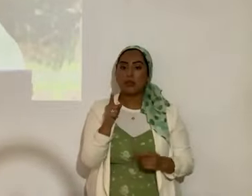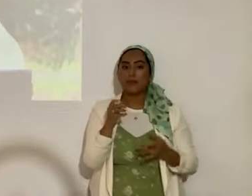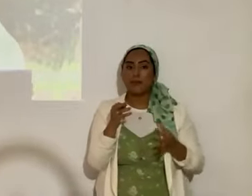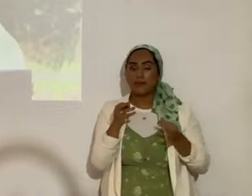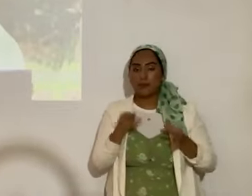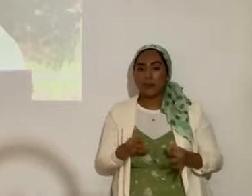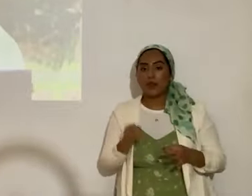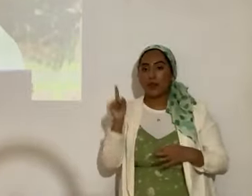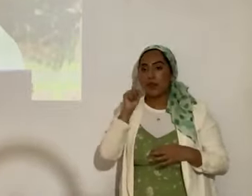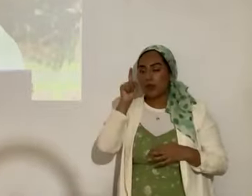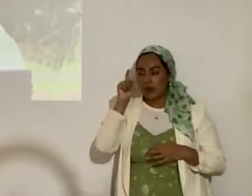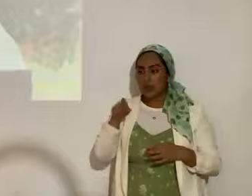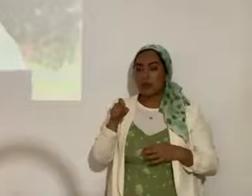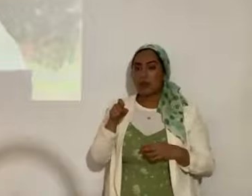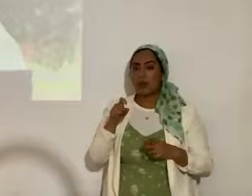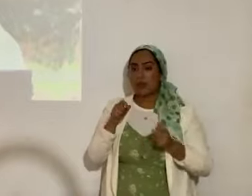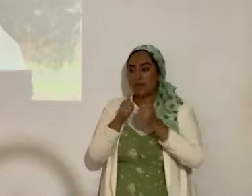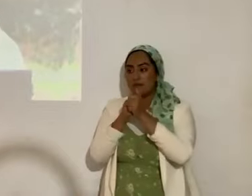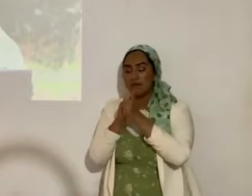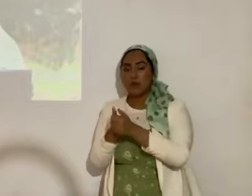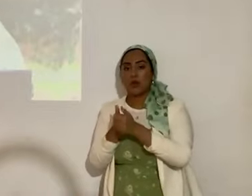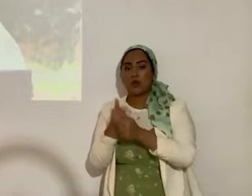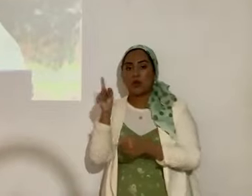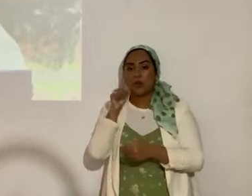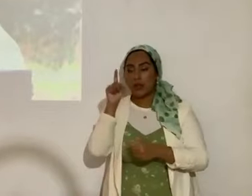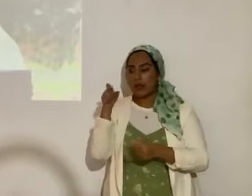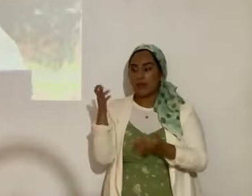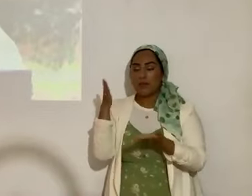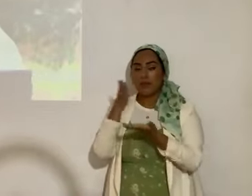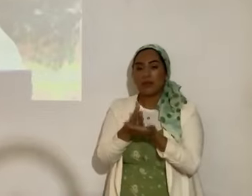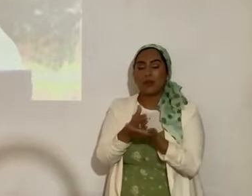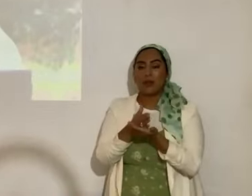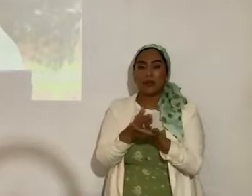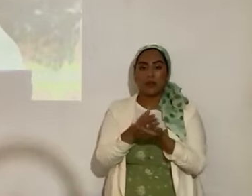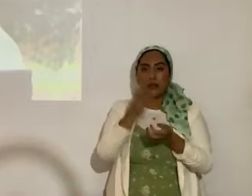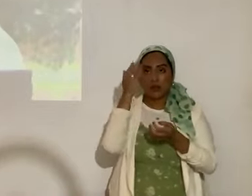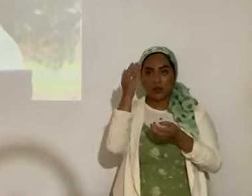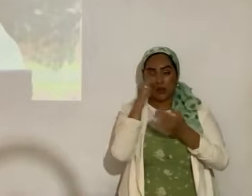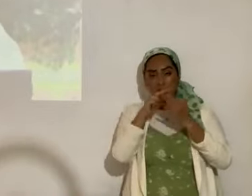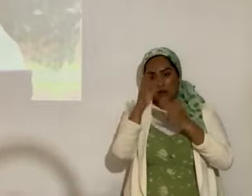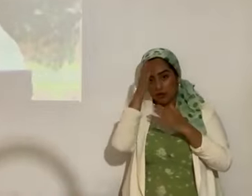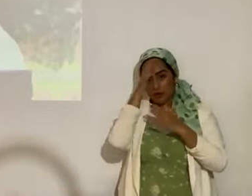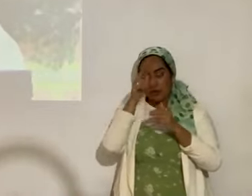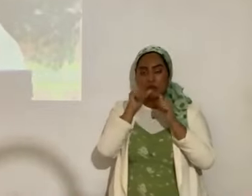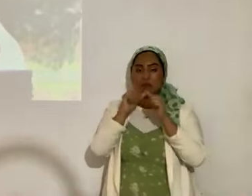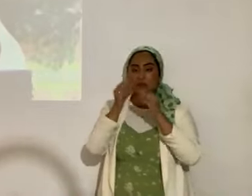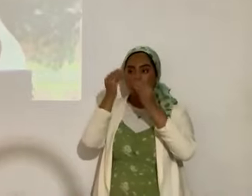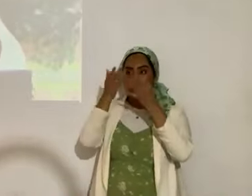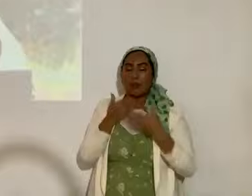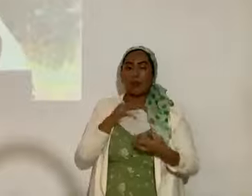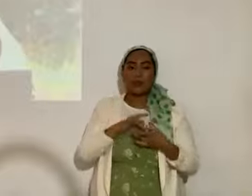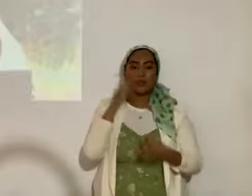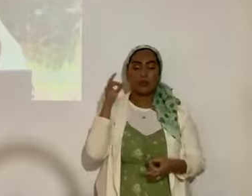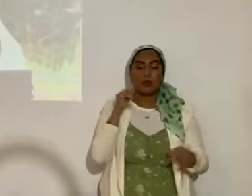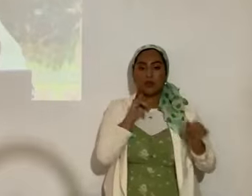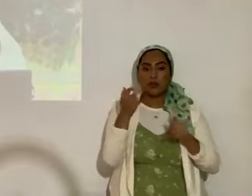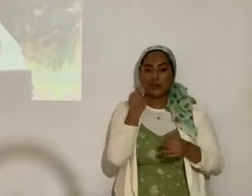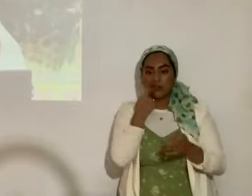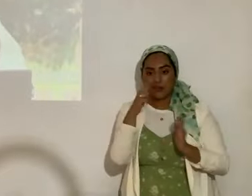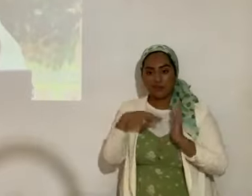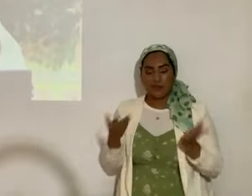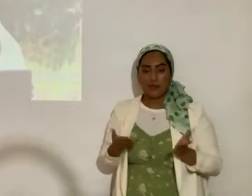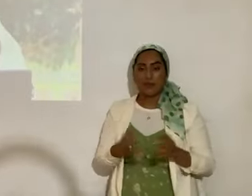A dónde se quieren inclinar a dónde quieren llegar el Eterno siempre Habla la conciencia habla el alma como acá Lo